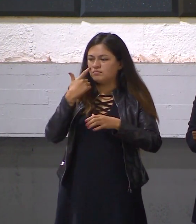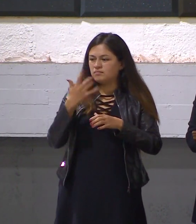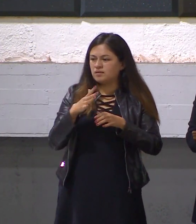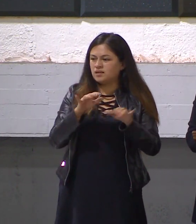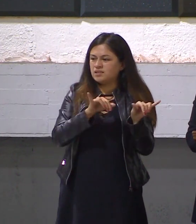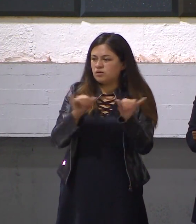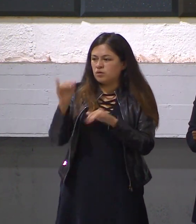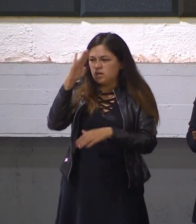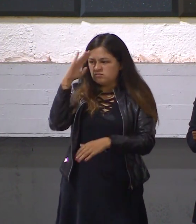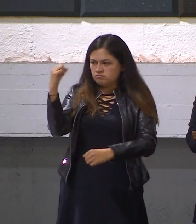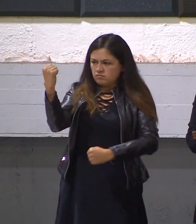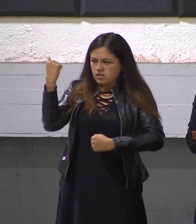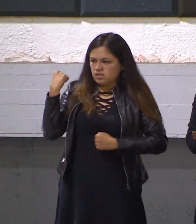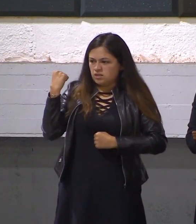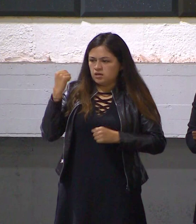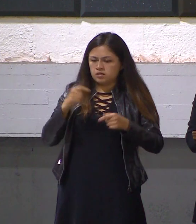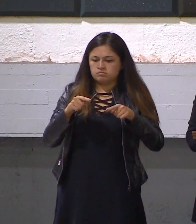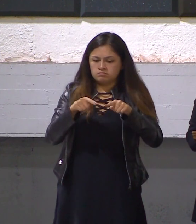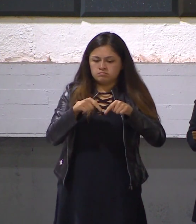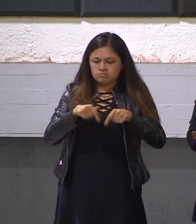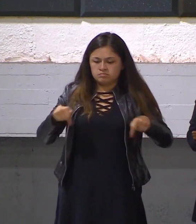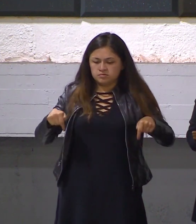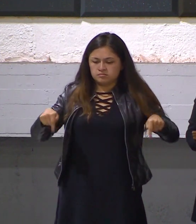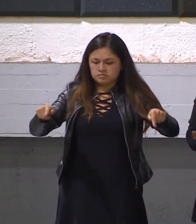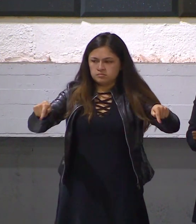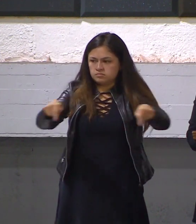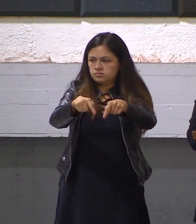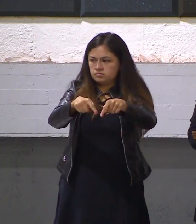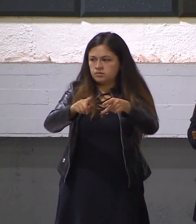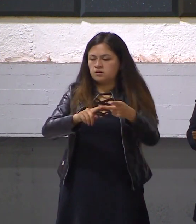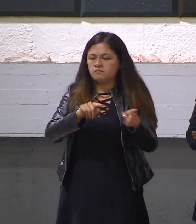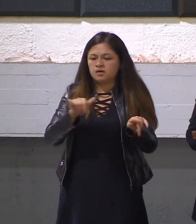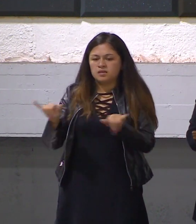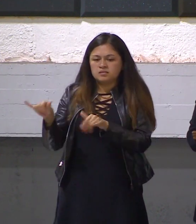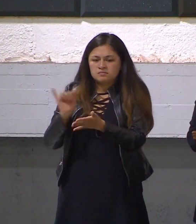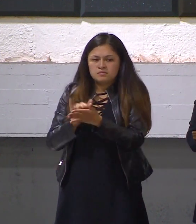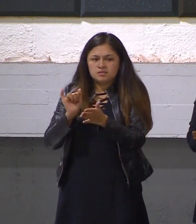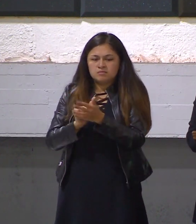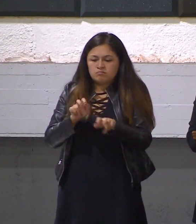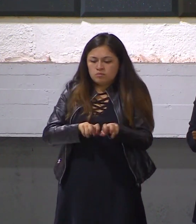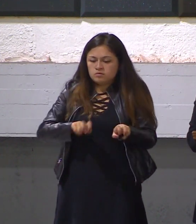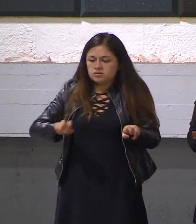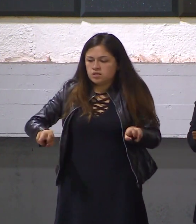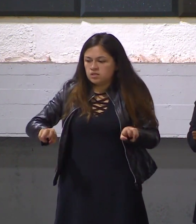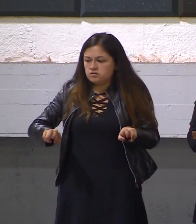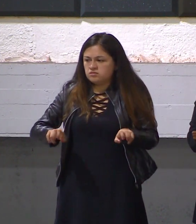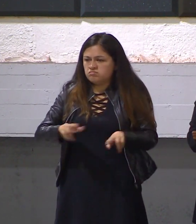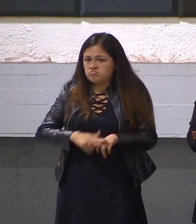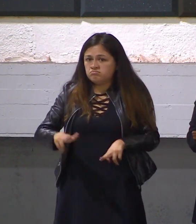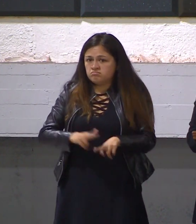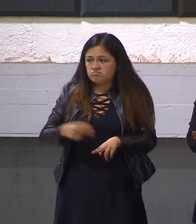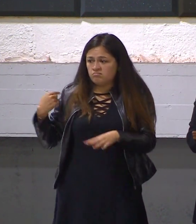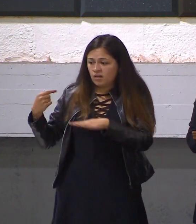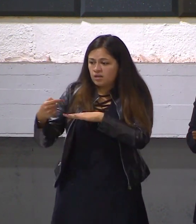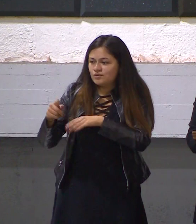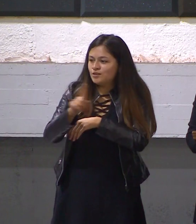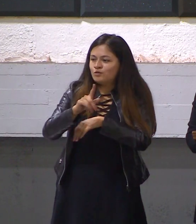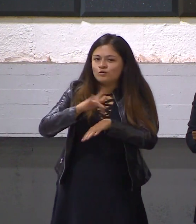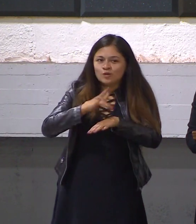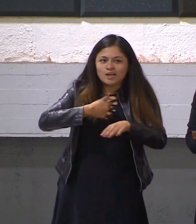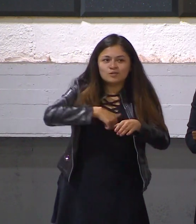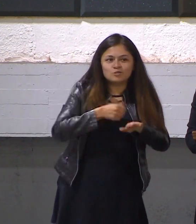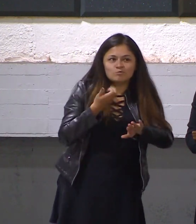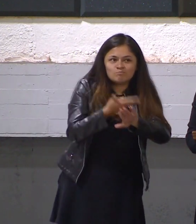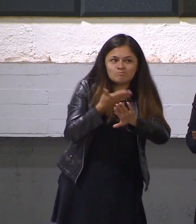corte militar aún cuadrados aún con las sillas nada innovador nosotros tenemos que hacer esas propuestas